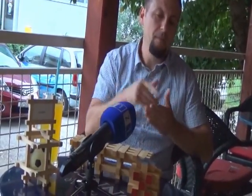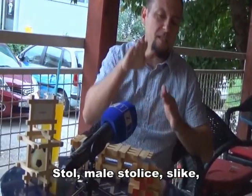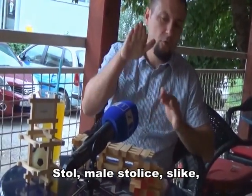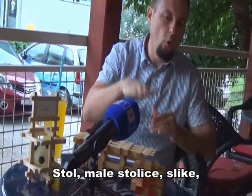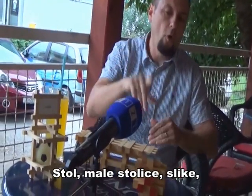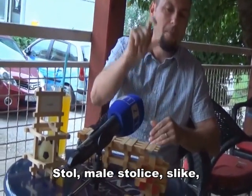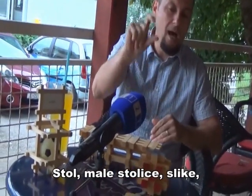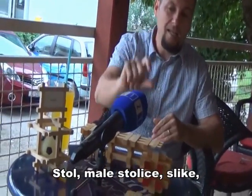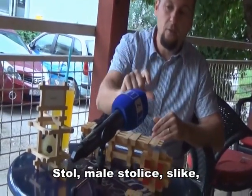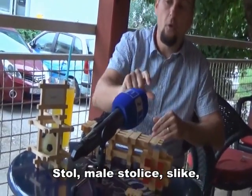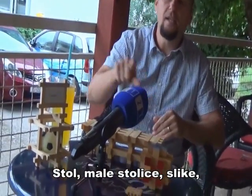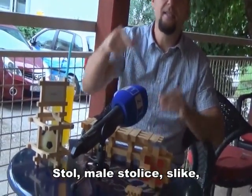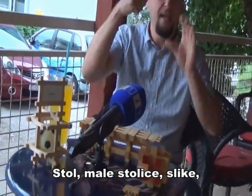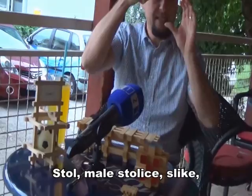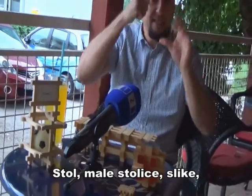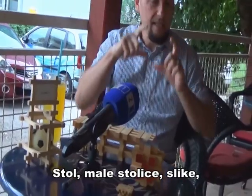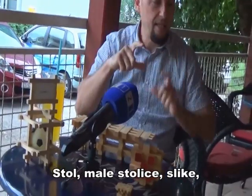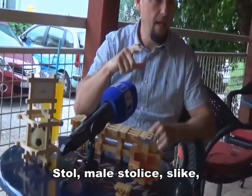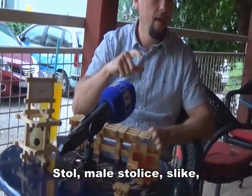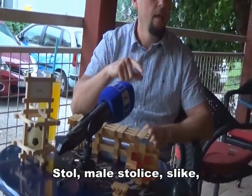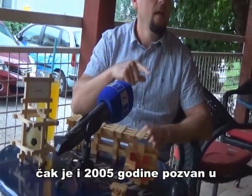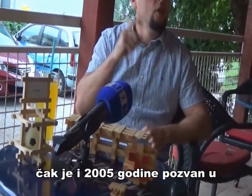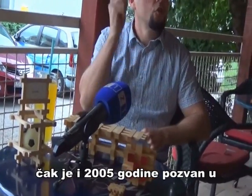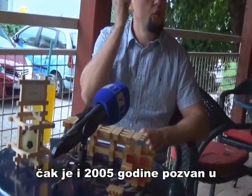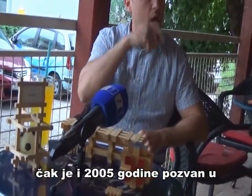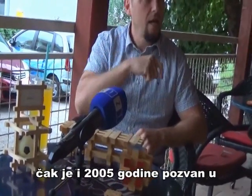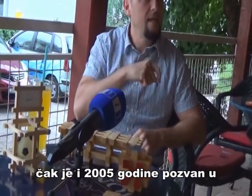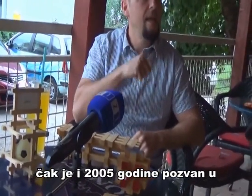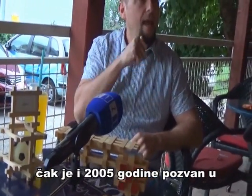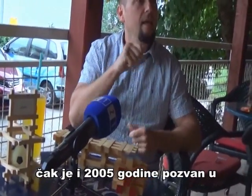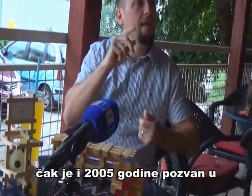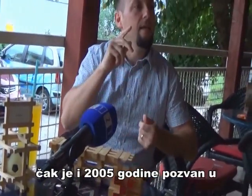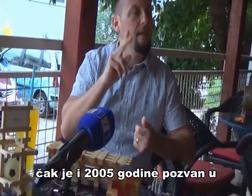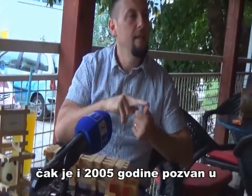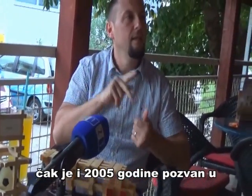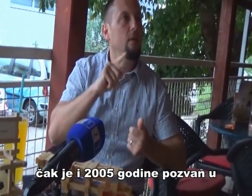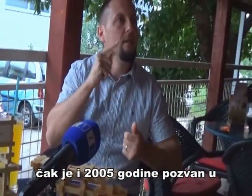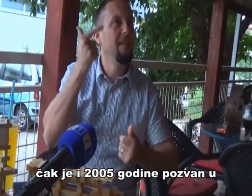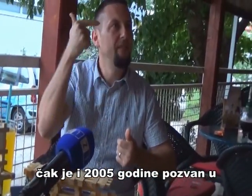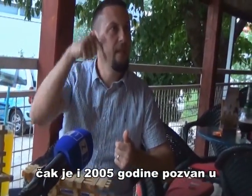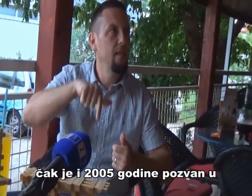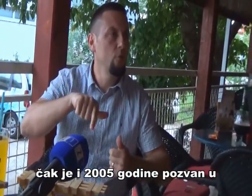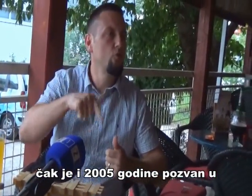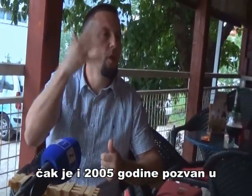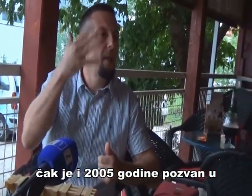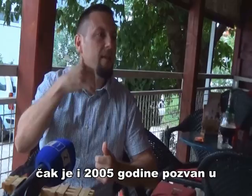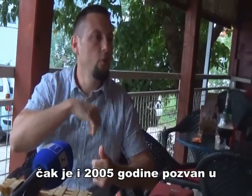Primjer, stol, male stolice, slike. Čak je i 2005.